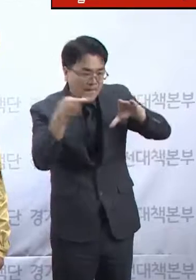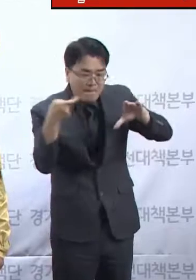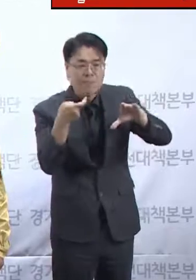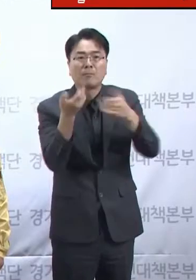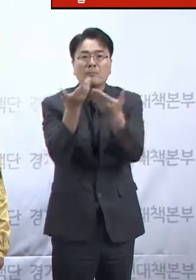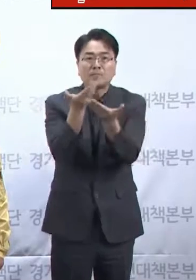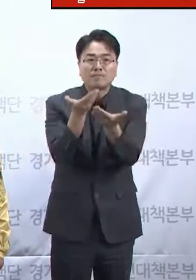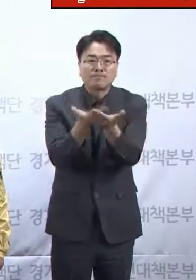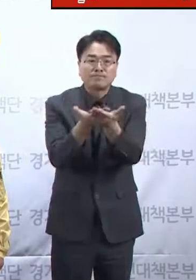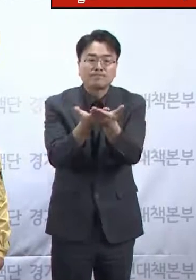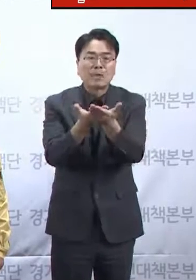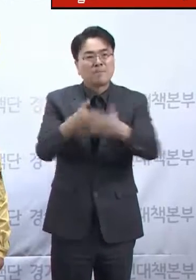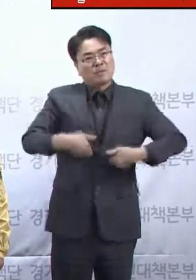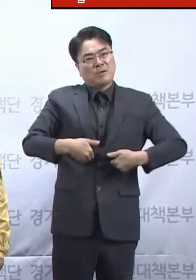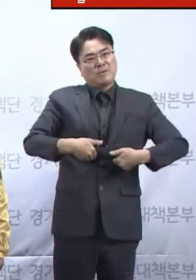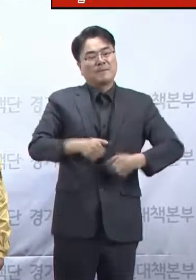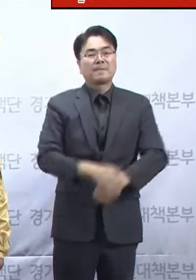다시 한번 정리하면